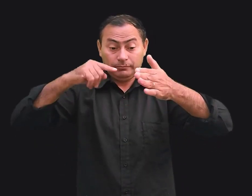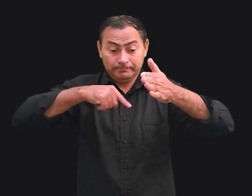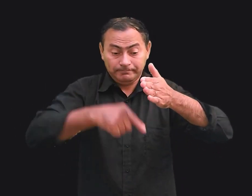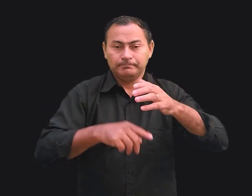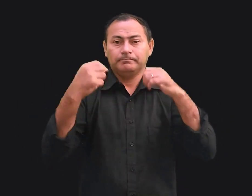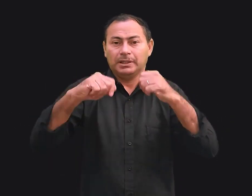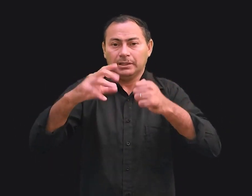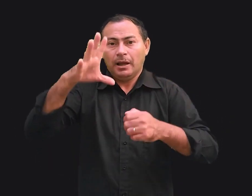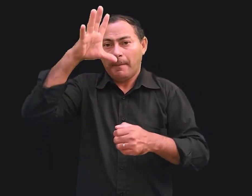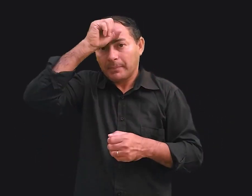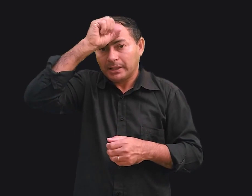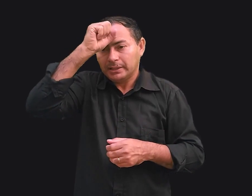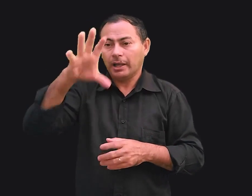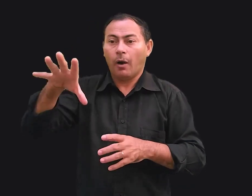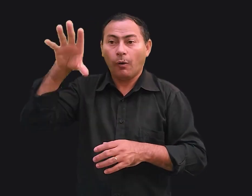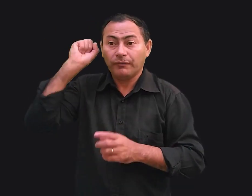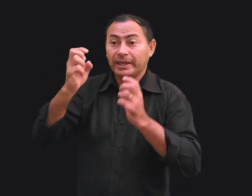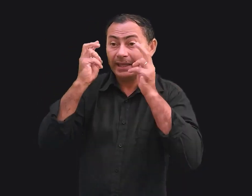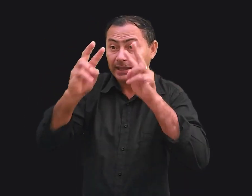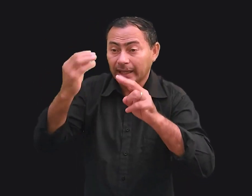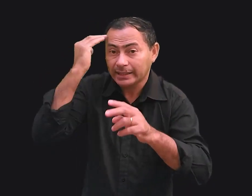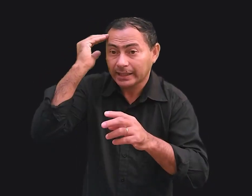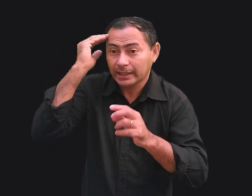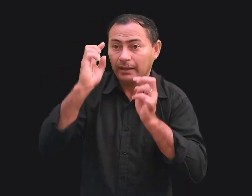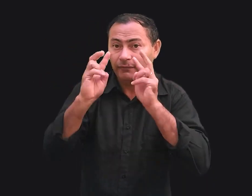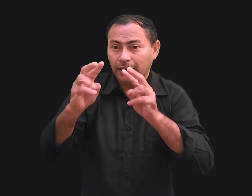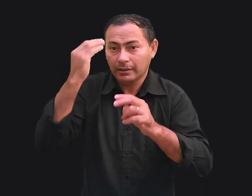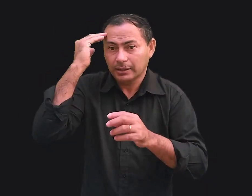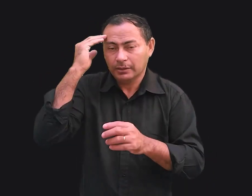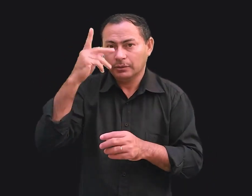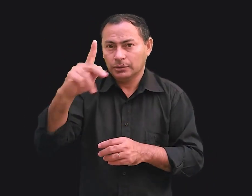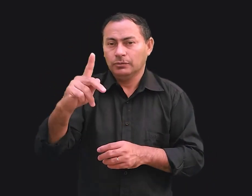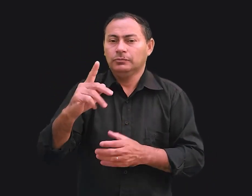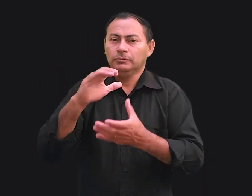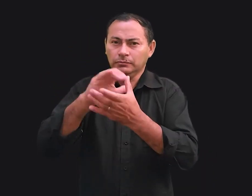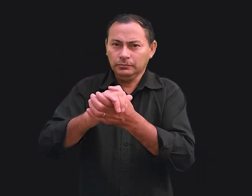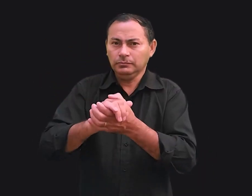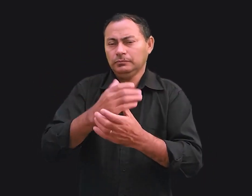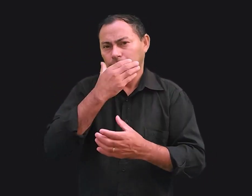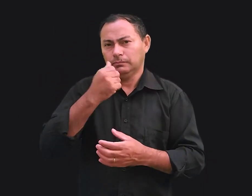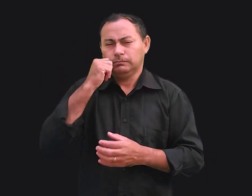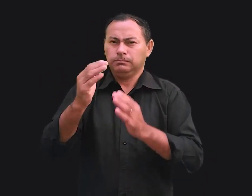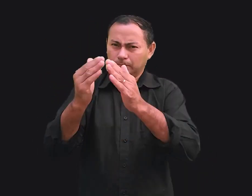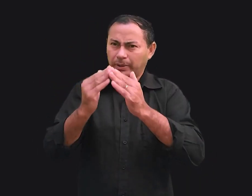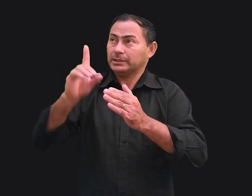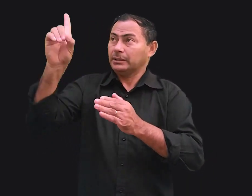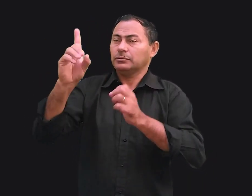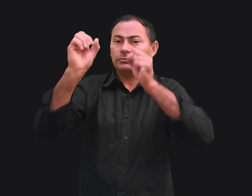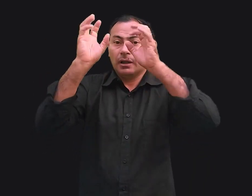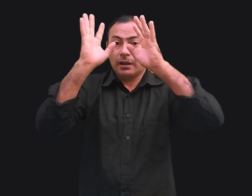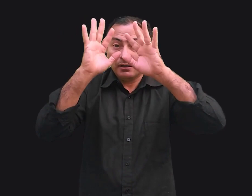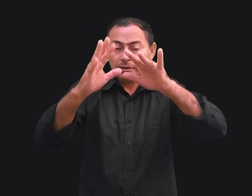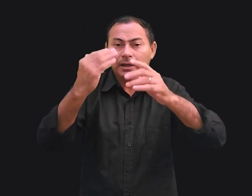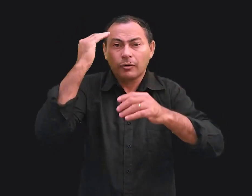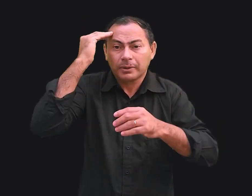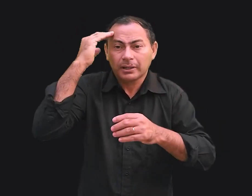você precisa aprender a ouvir, precisa enxergar seu cônjuge. Peça a Deus que dê a você olhos para enxergar seu